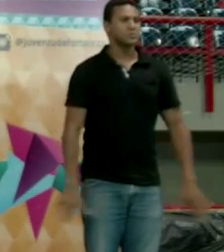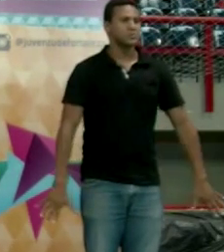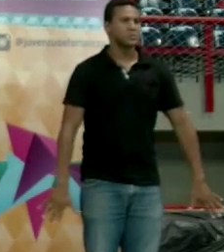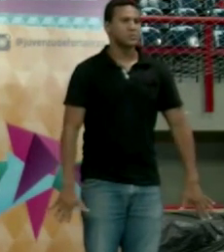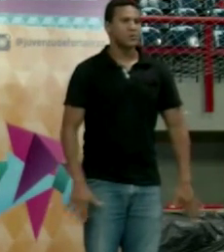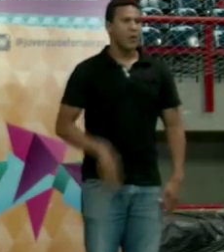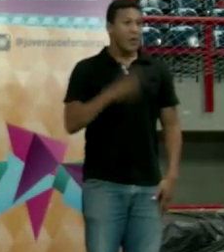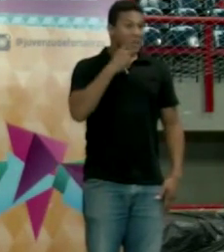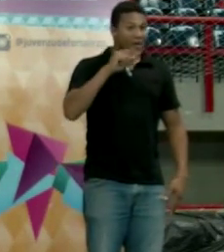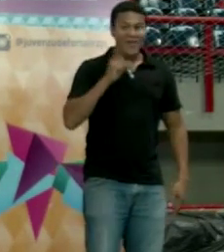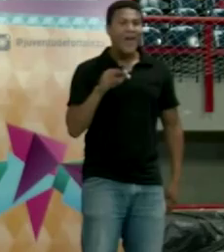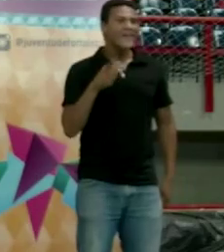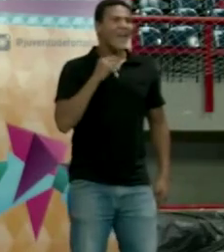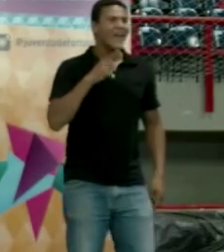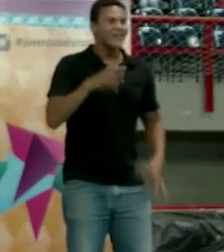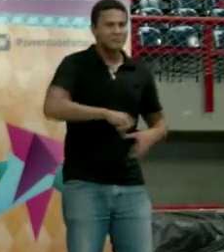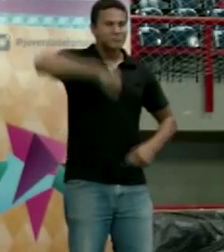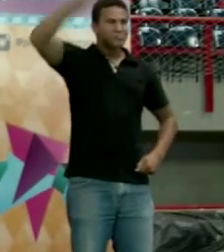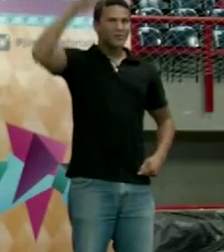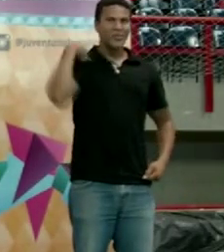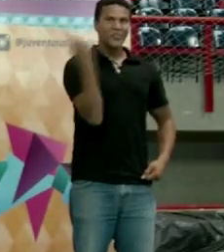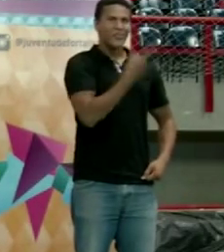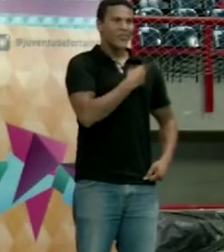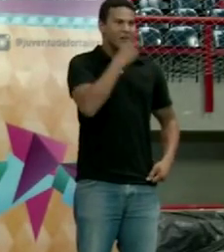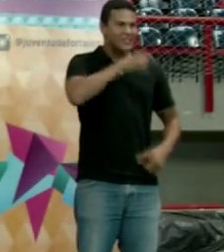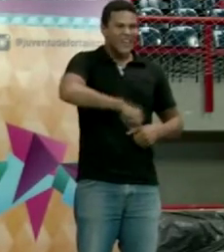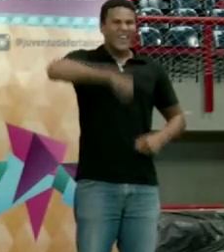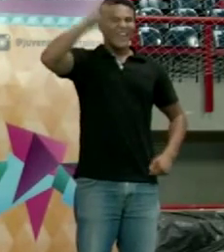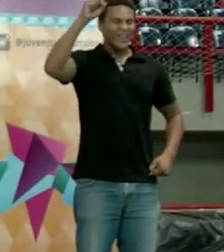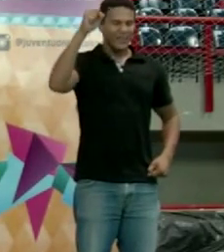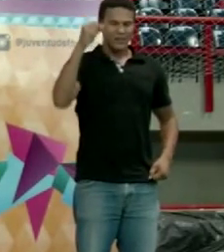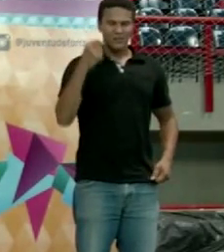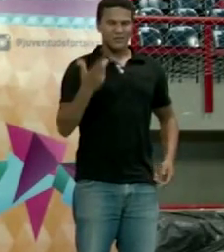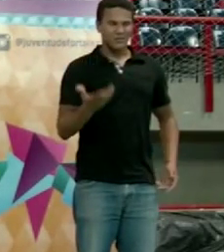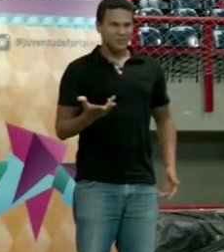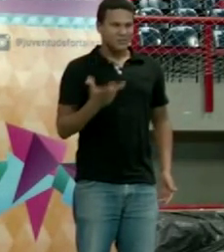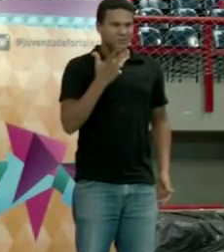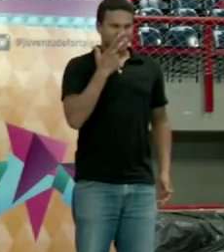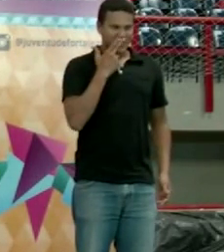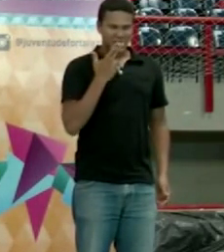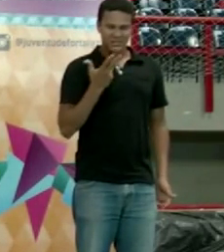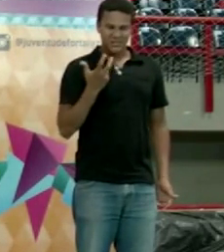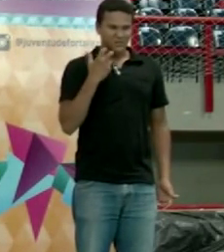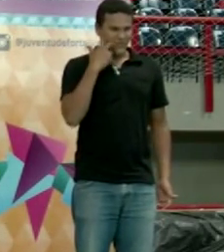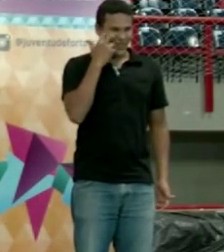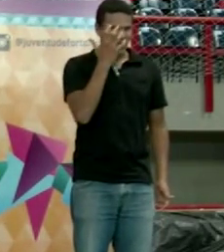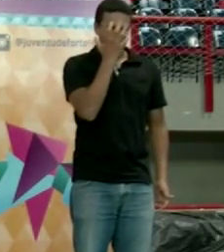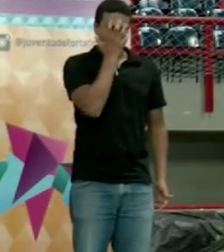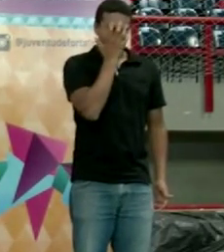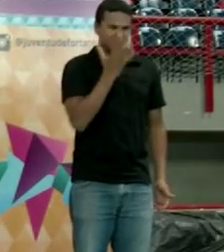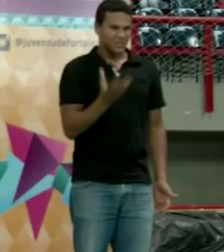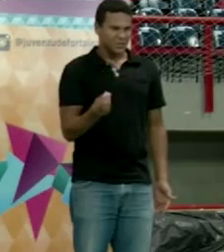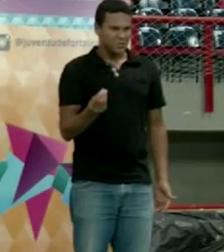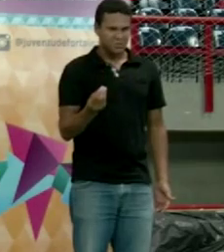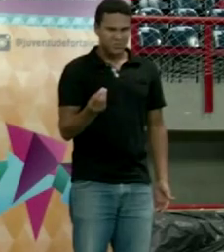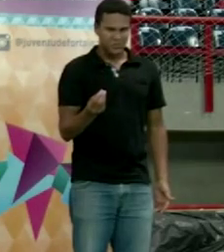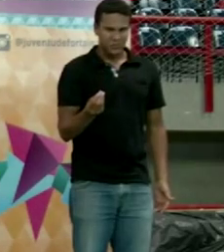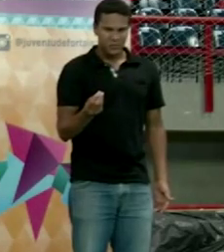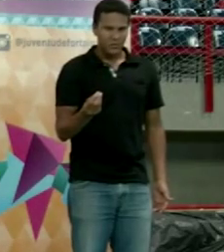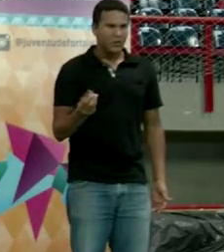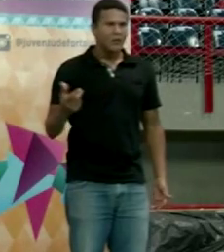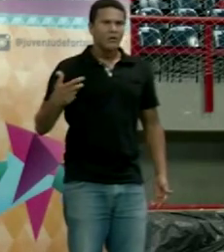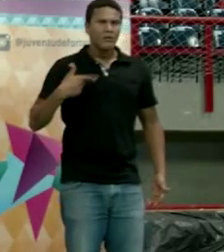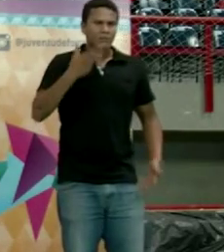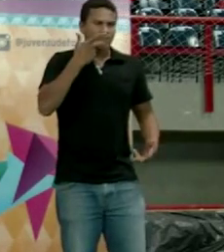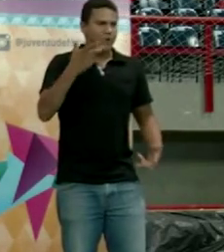nosso imperador. Que cena, que papel. Você que aponta o dedo e fala, nós não